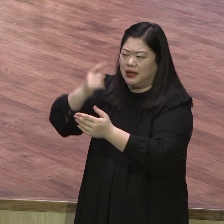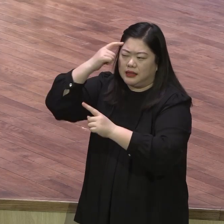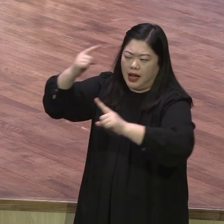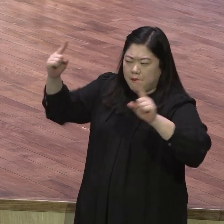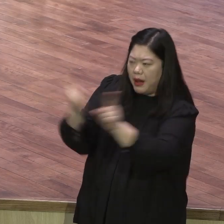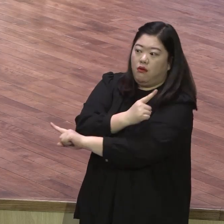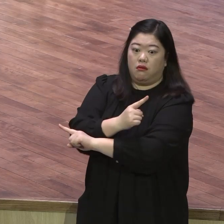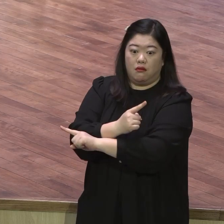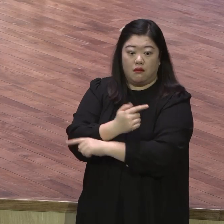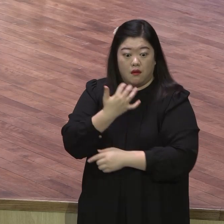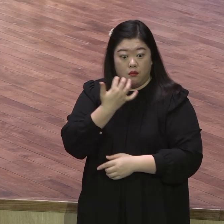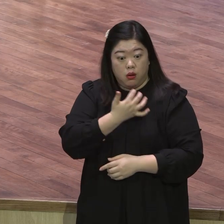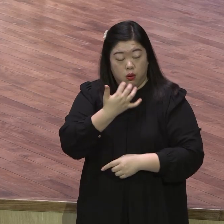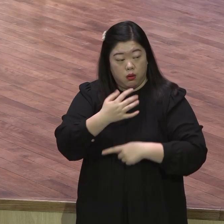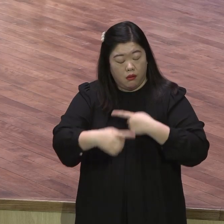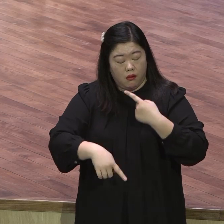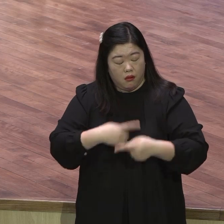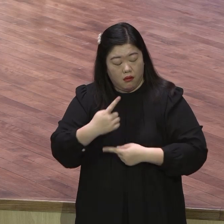강력하게 외친 것입니다.